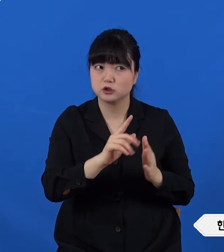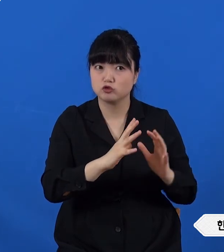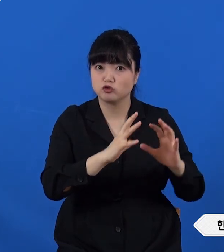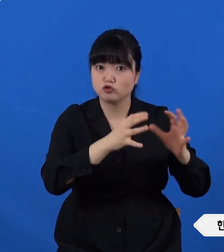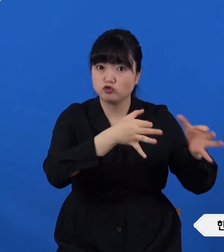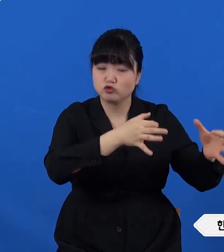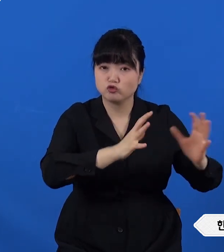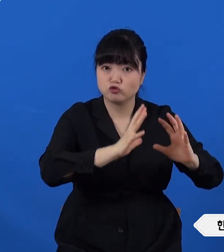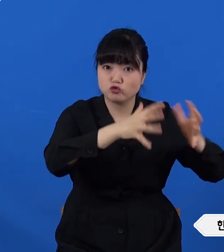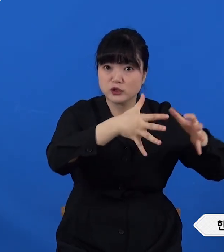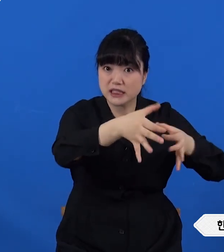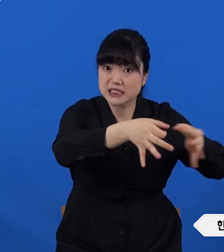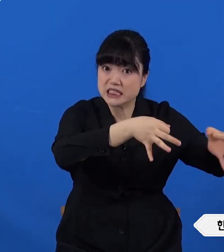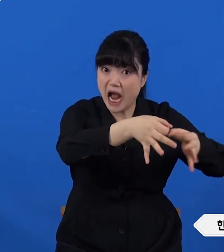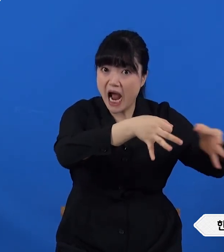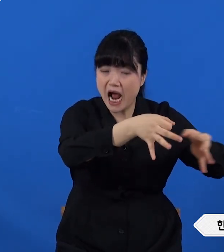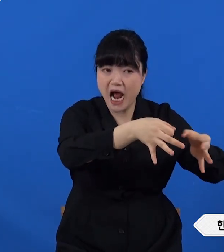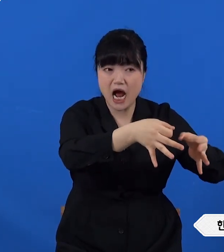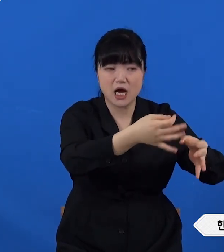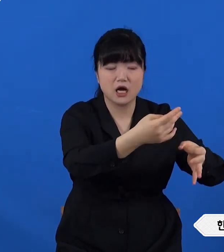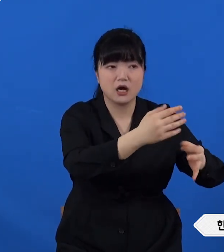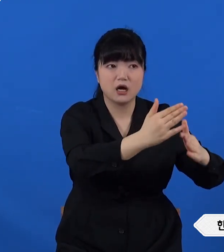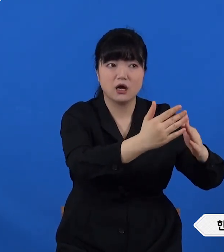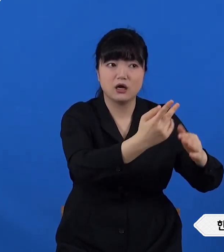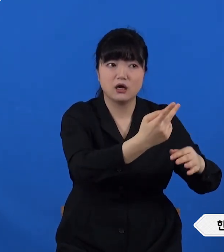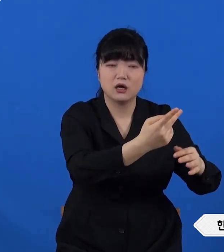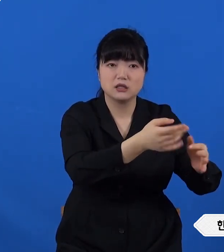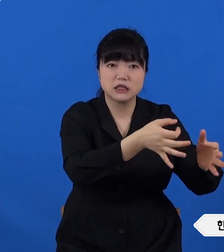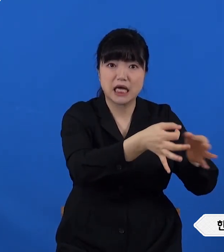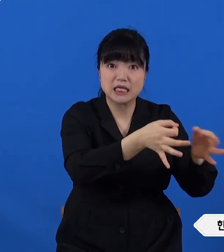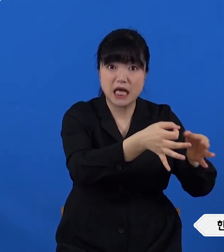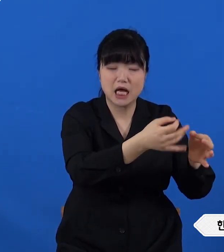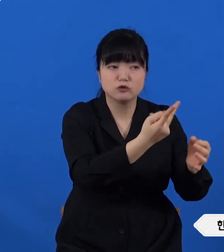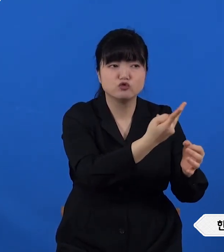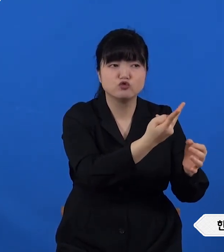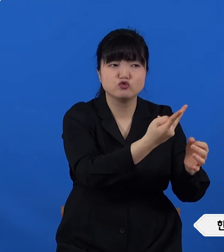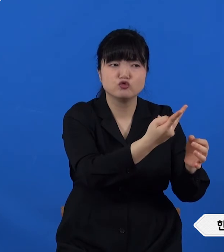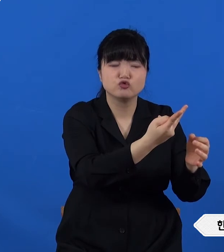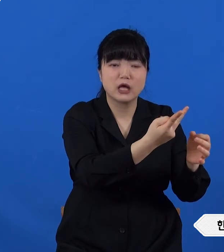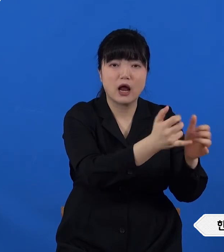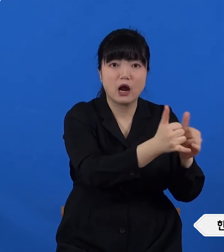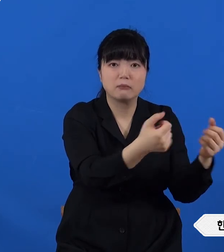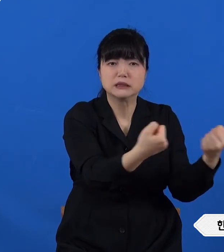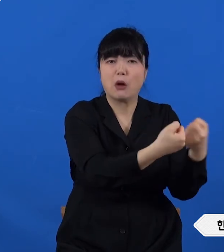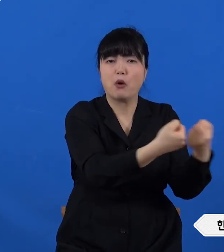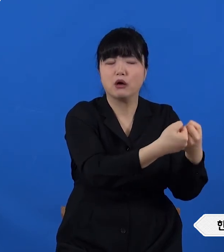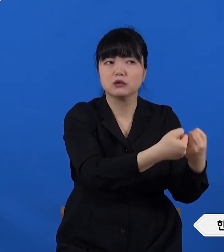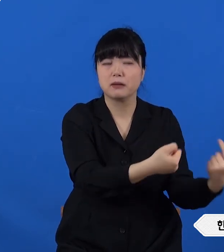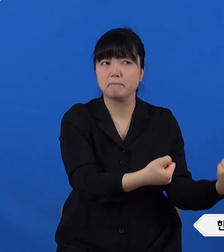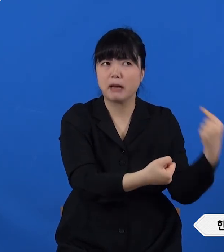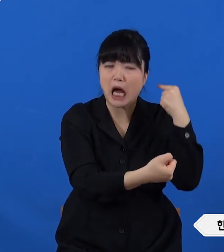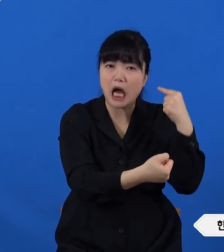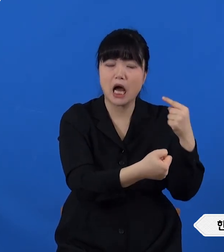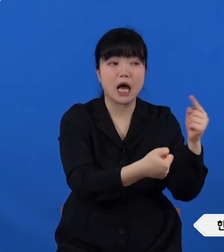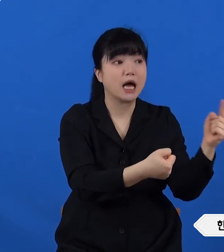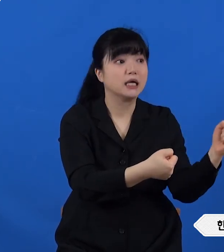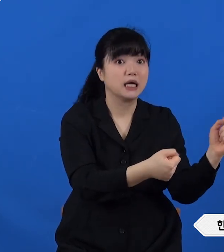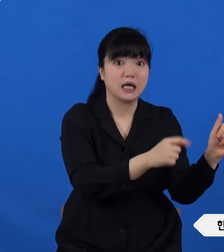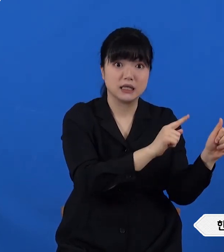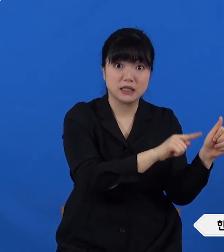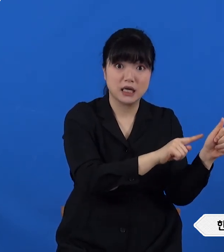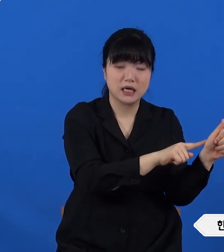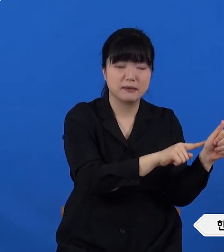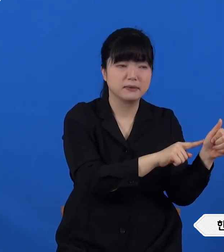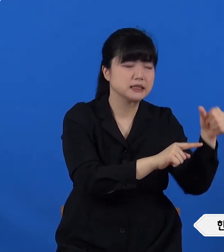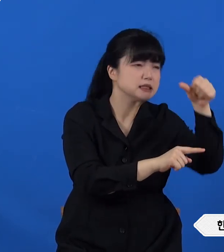국제시장에서 장사하는 교인 두 사람이 싸웠다는 소식이 목사님 귀에 들려왔습니다. 한 사람은 장로고 한